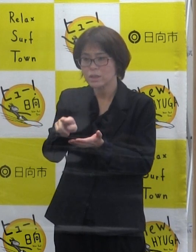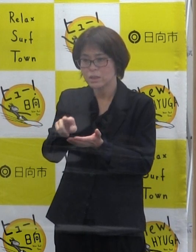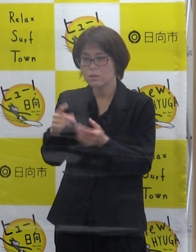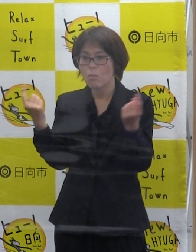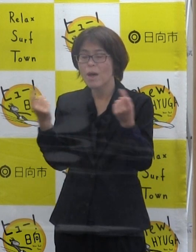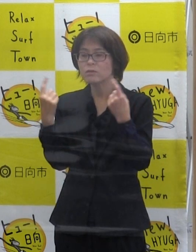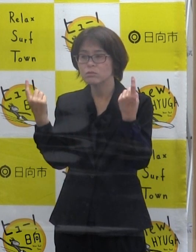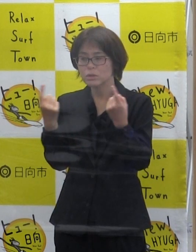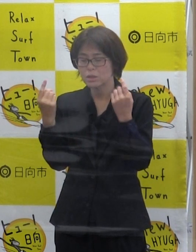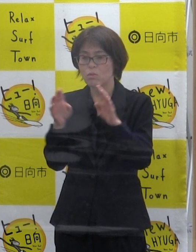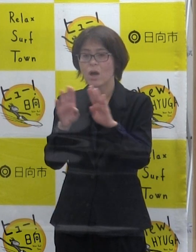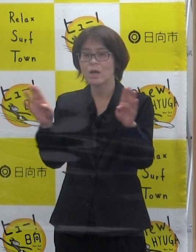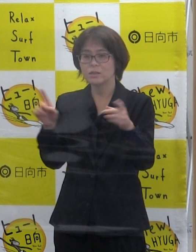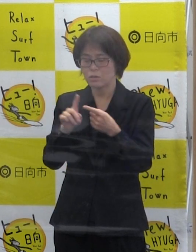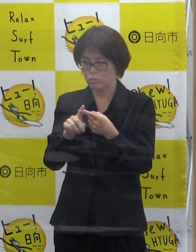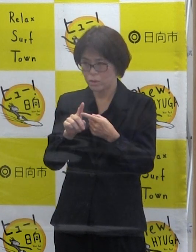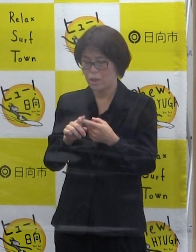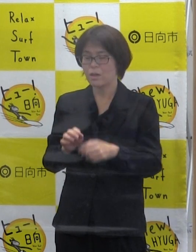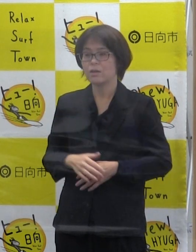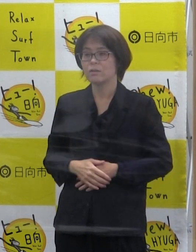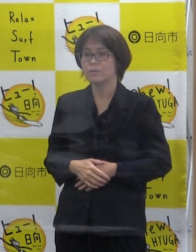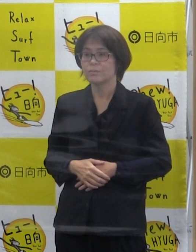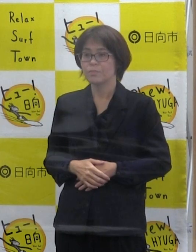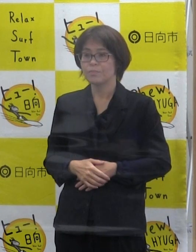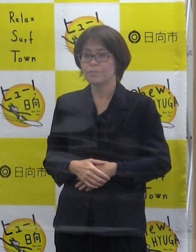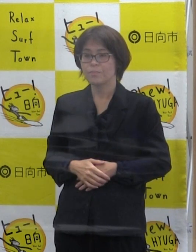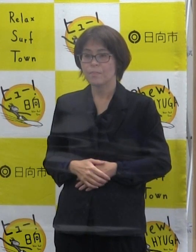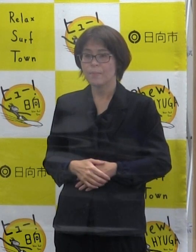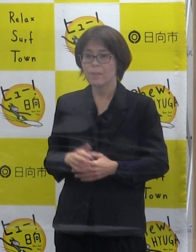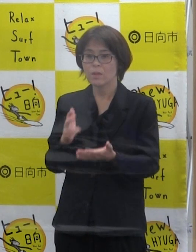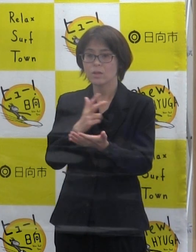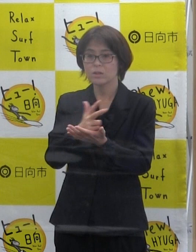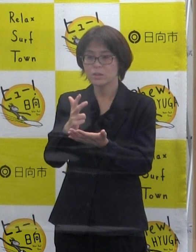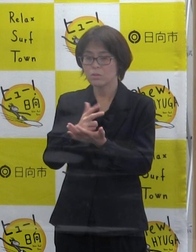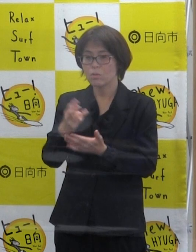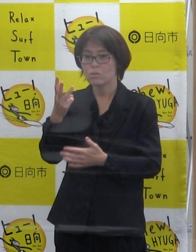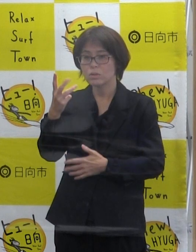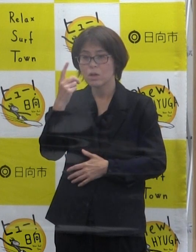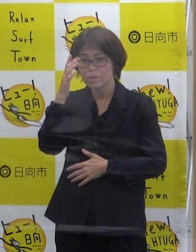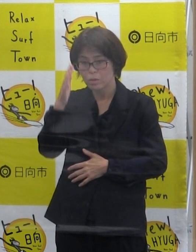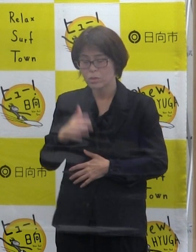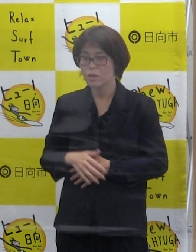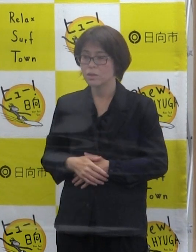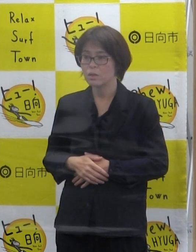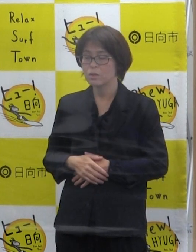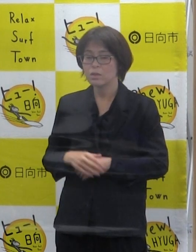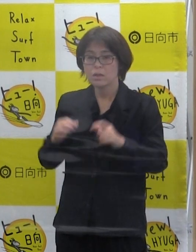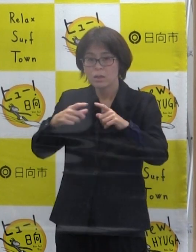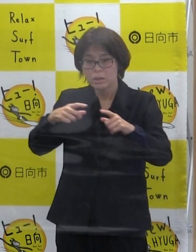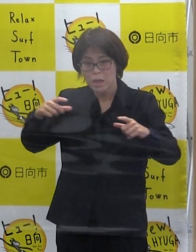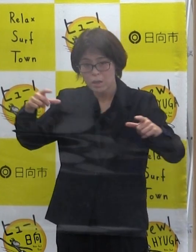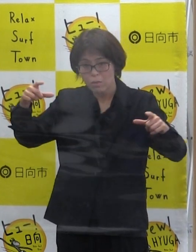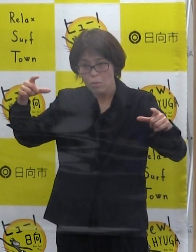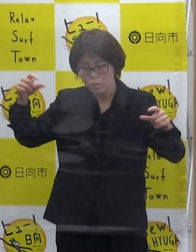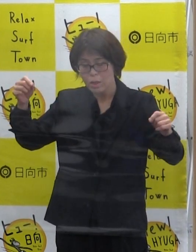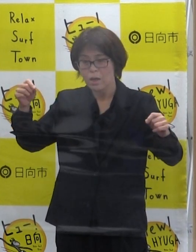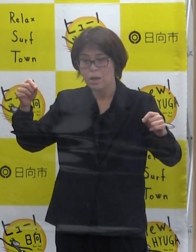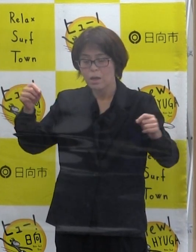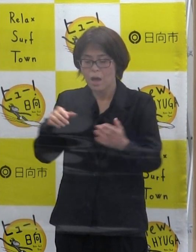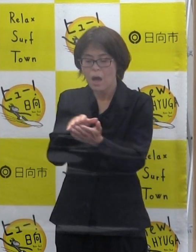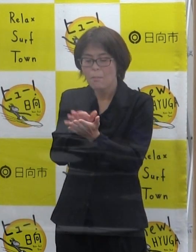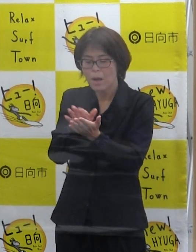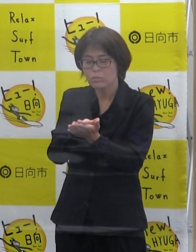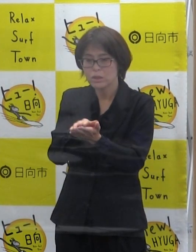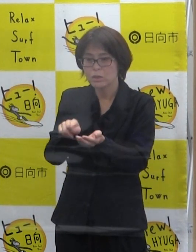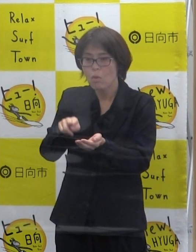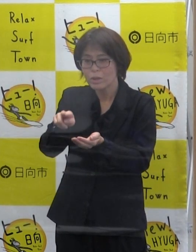ぐり鯉師祭りの開催についてです。資料3をご覧ください。全国唯一のはまぐり鯉師の生産